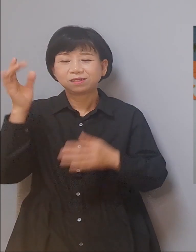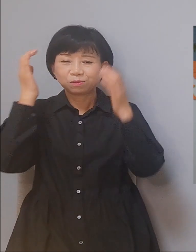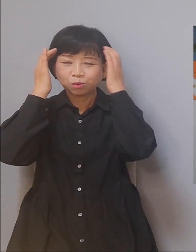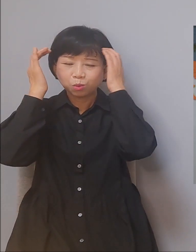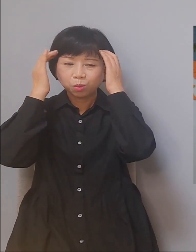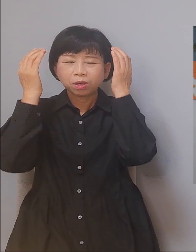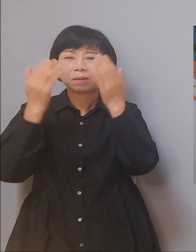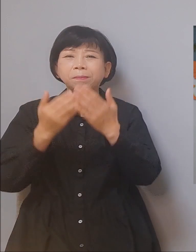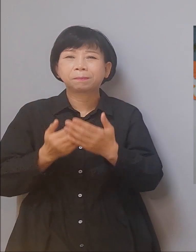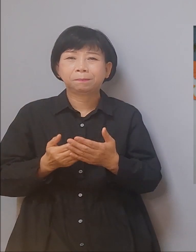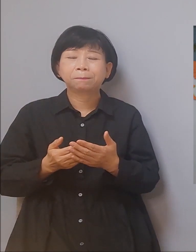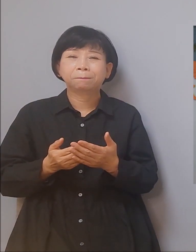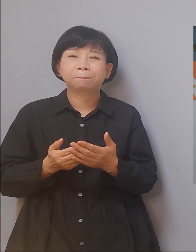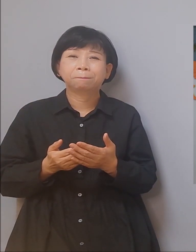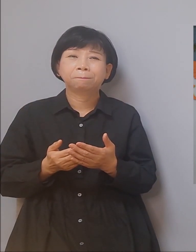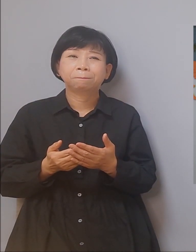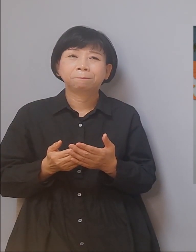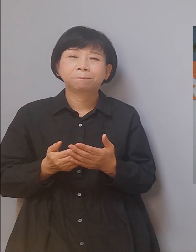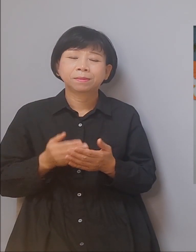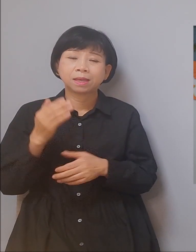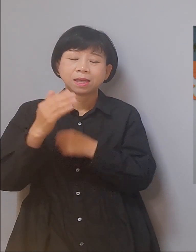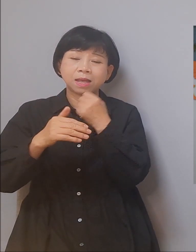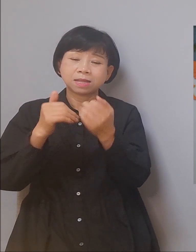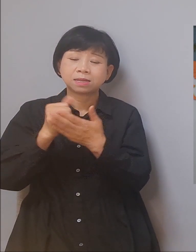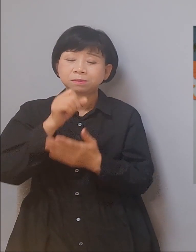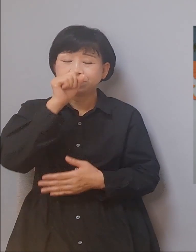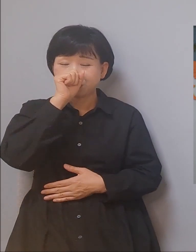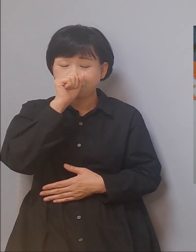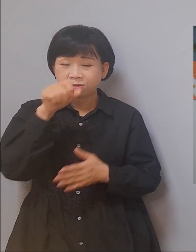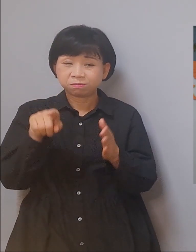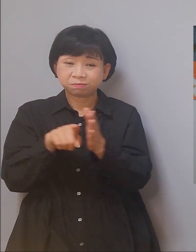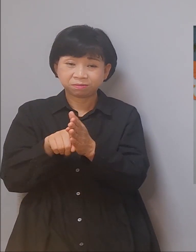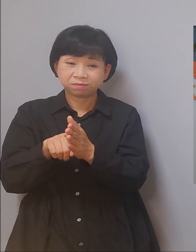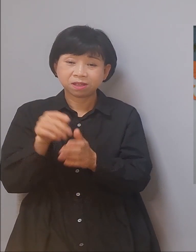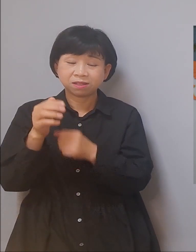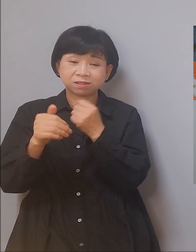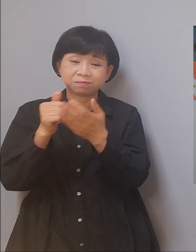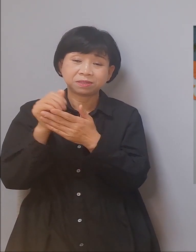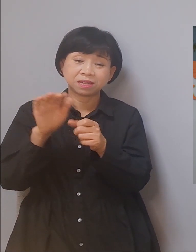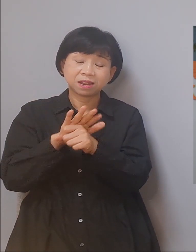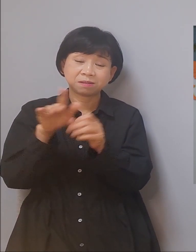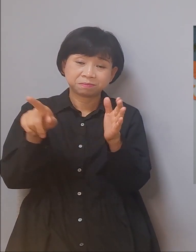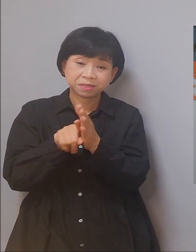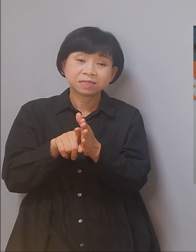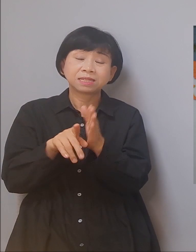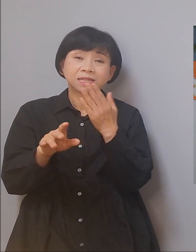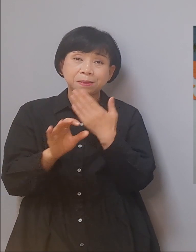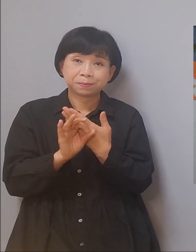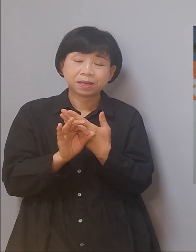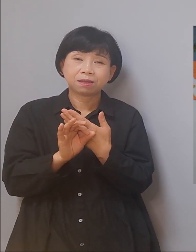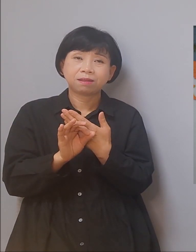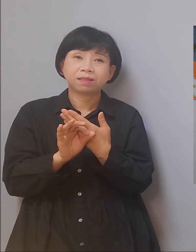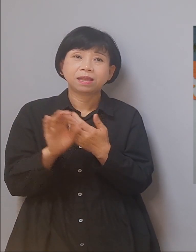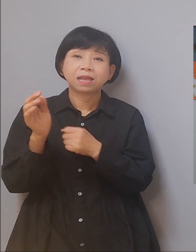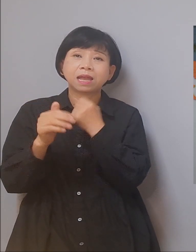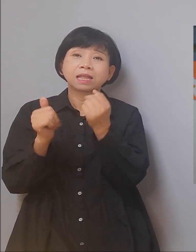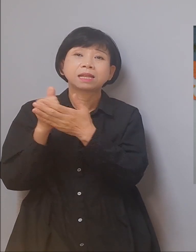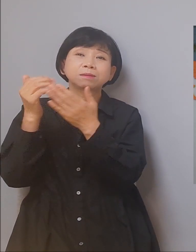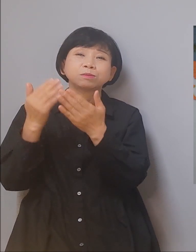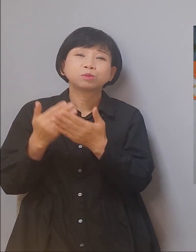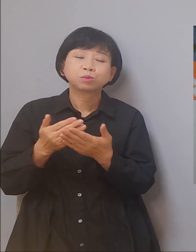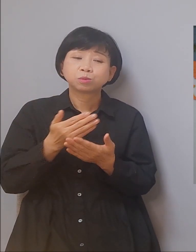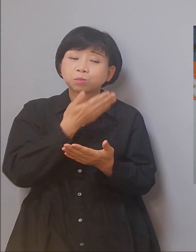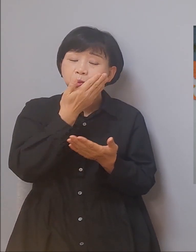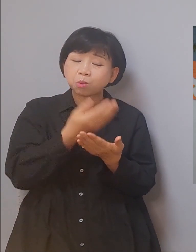주시기도 하는데, 하나님을 선하심을 믿는 자는, 하나님이 나를 사랑한다는 것을 믿는 자는, 하나님의 나를